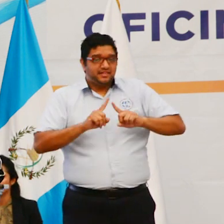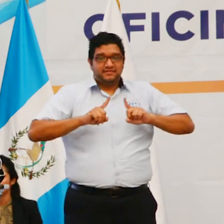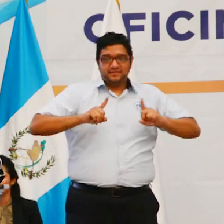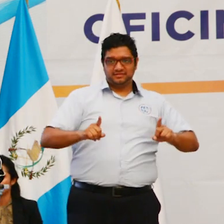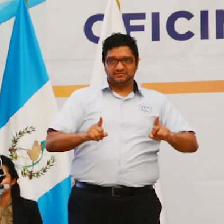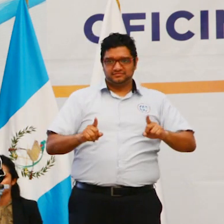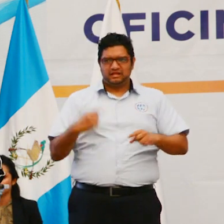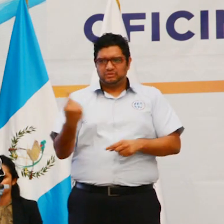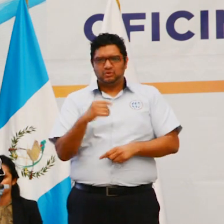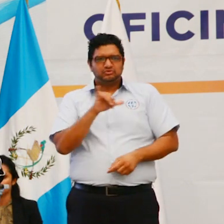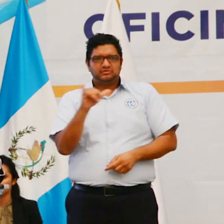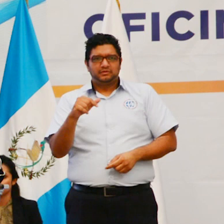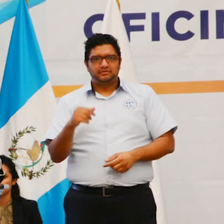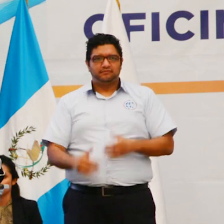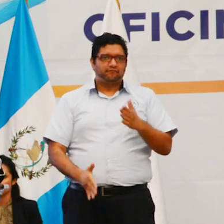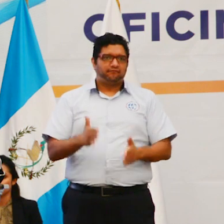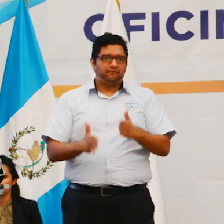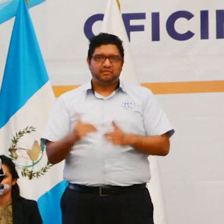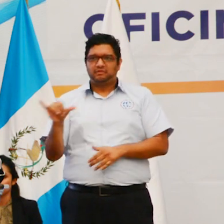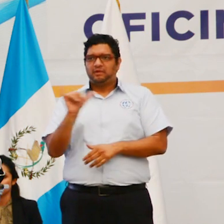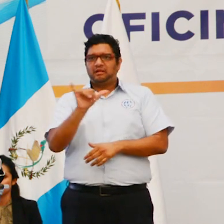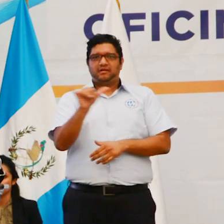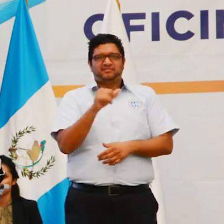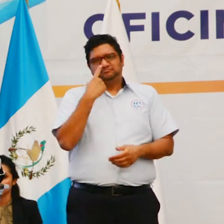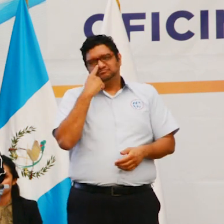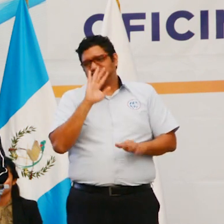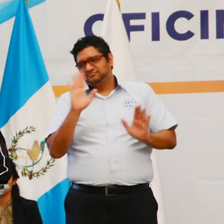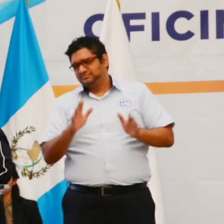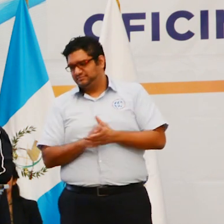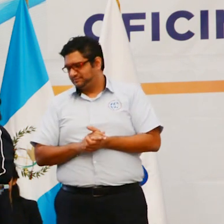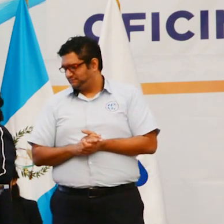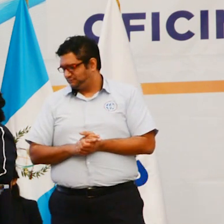no seríamos robots, pero es importante enfatizar el término personas.